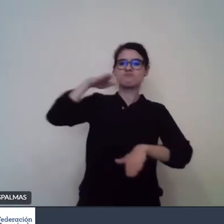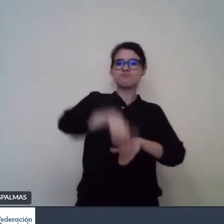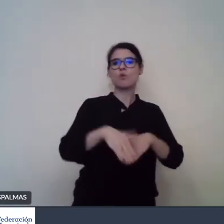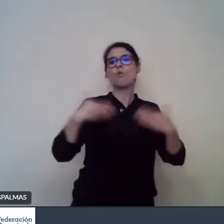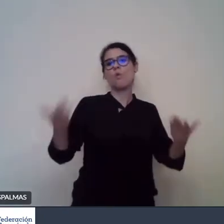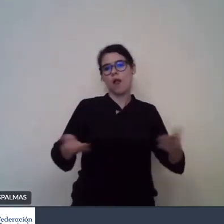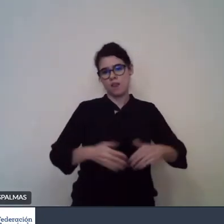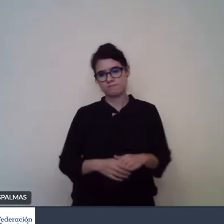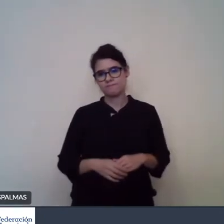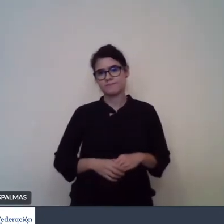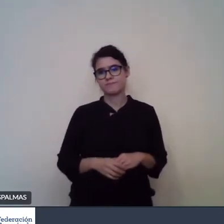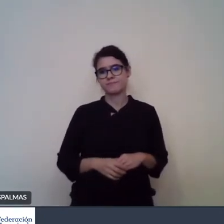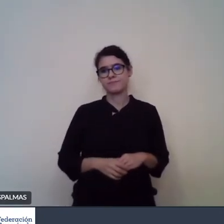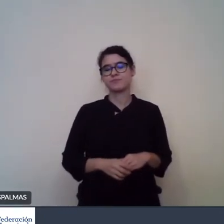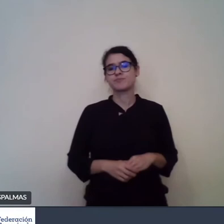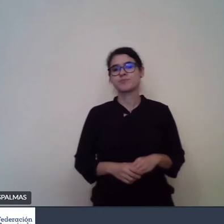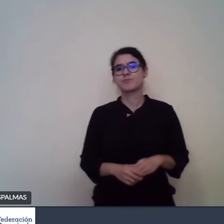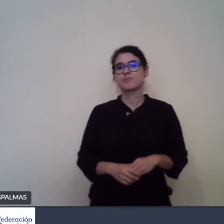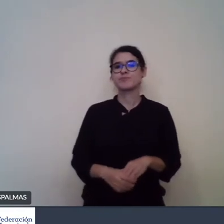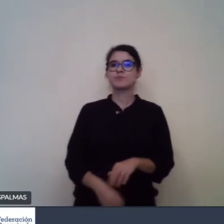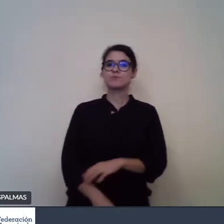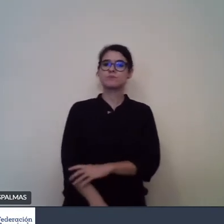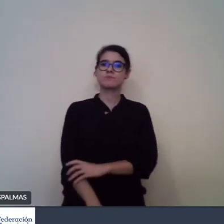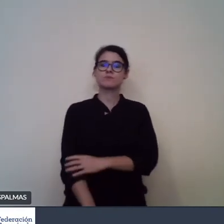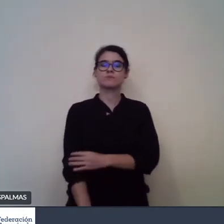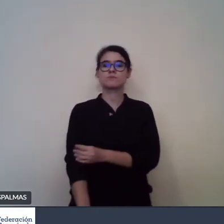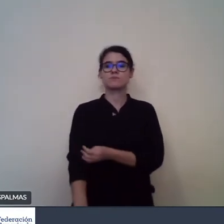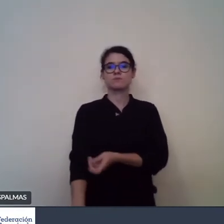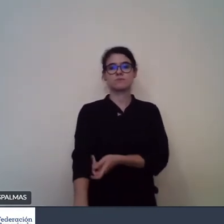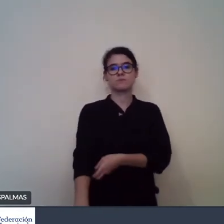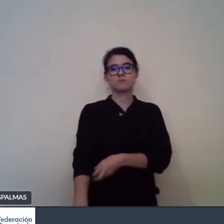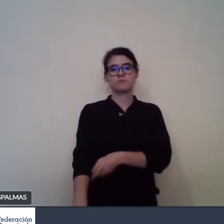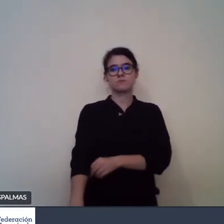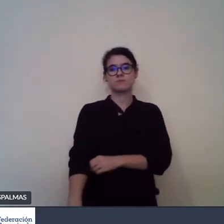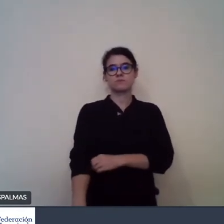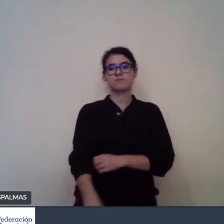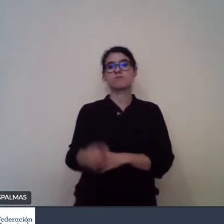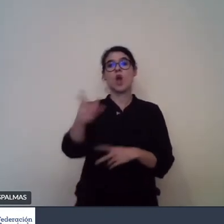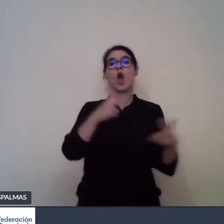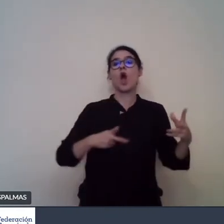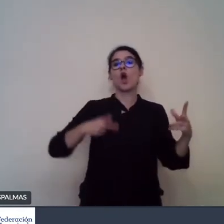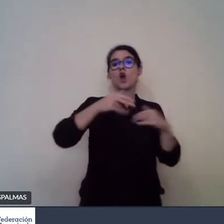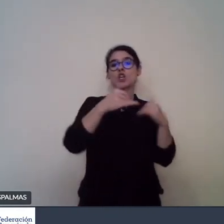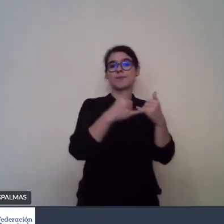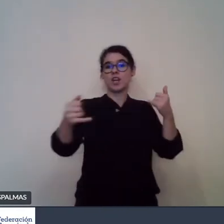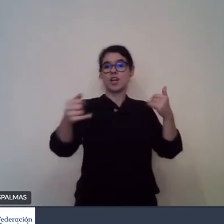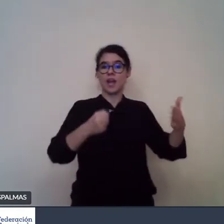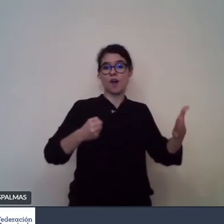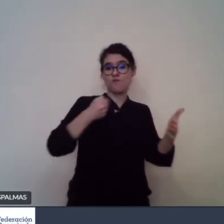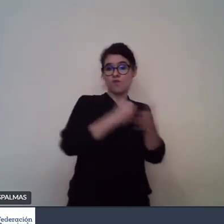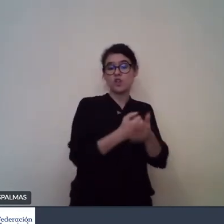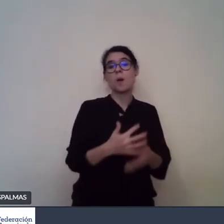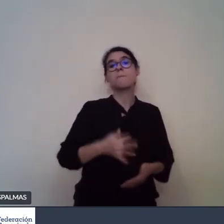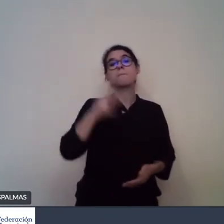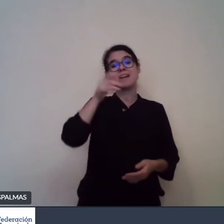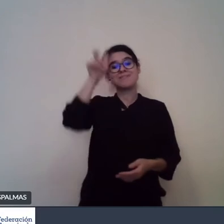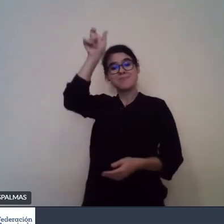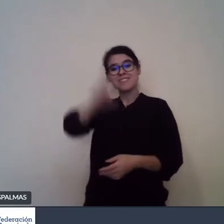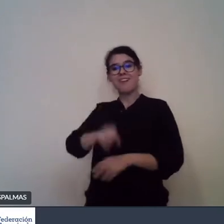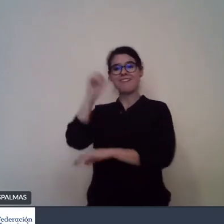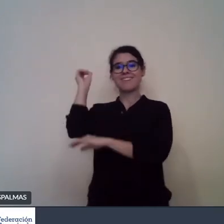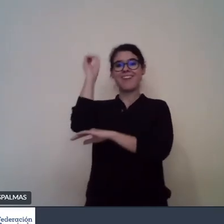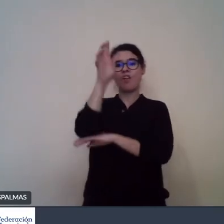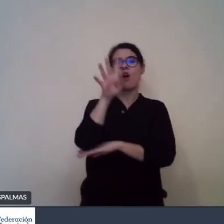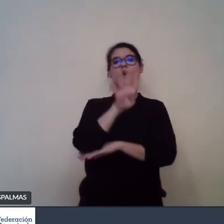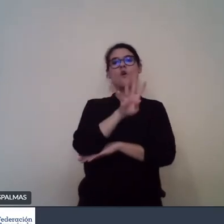Tenemos corte por línea de fondo. y tenemos tirador en 45. Y a partir de ella